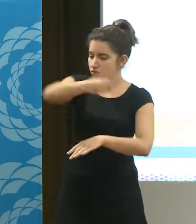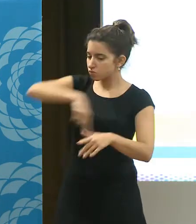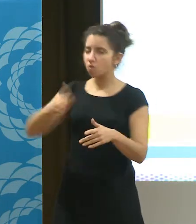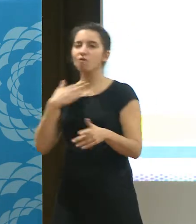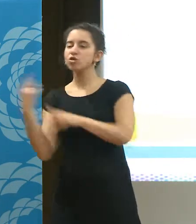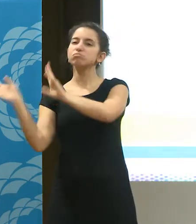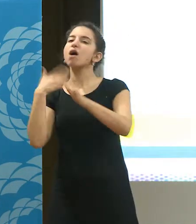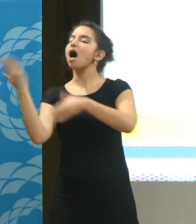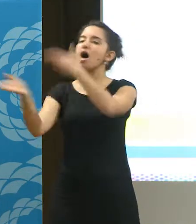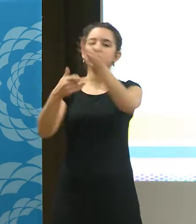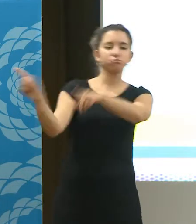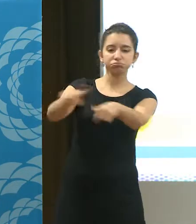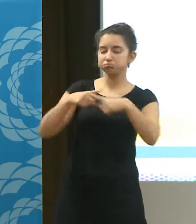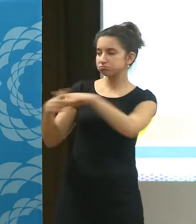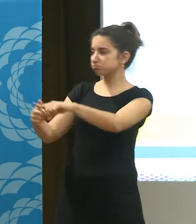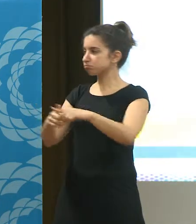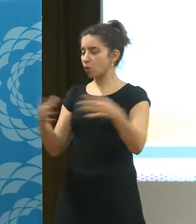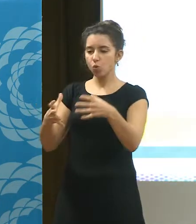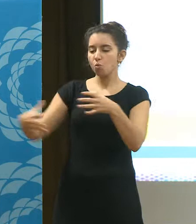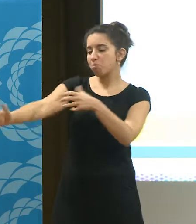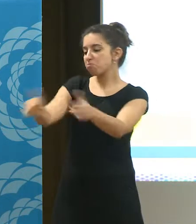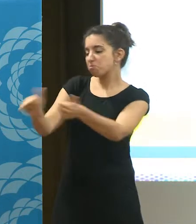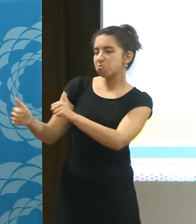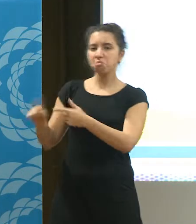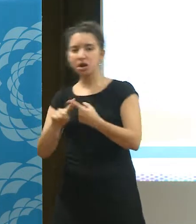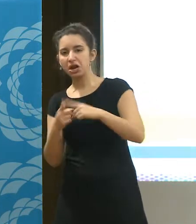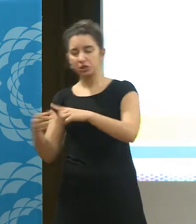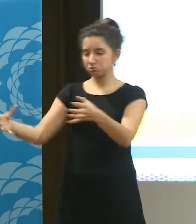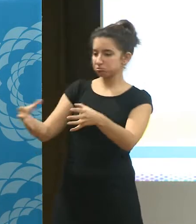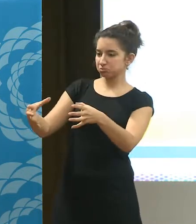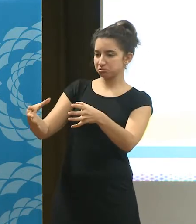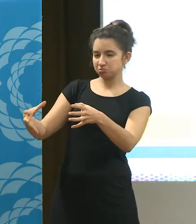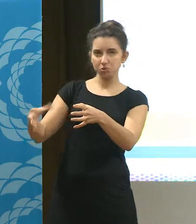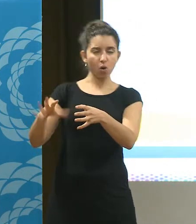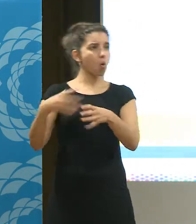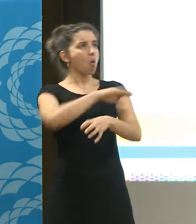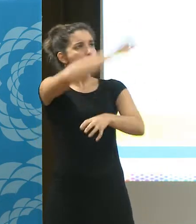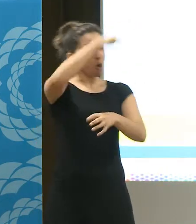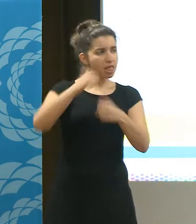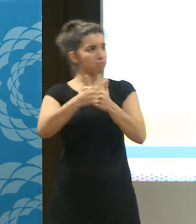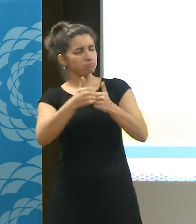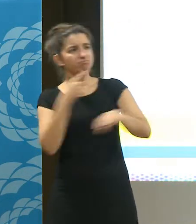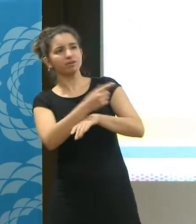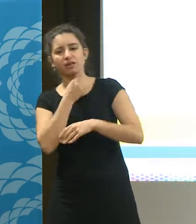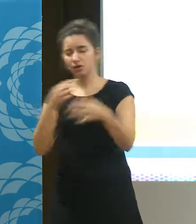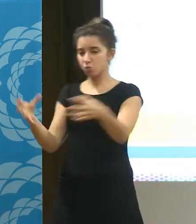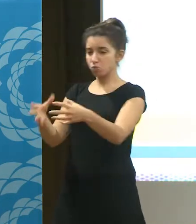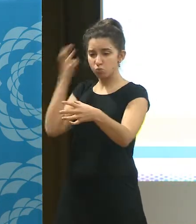voz. Somos grupos de afinidad que por ahí se juntaron porque le quieren poner una mina al lado. Eso es lo que somos.